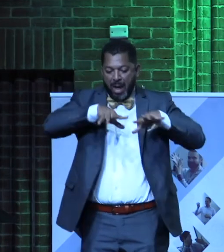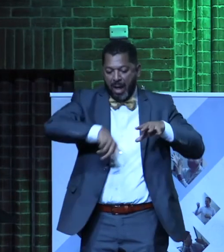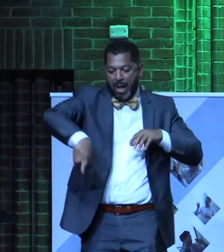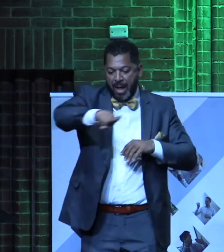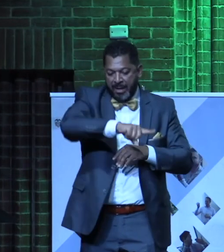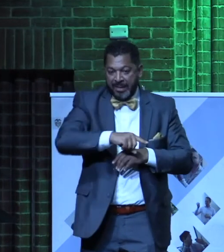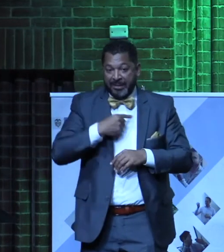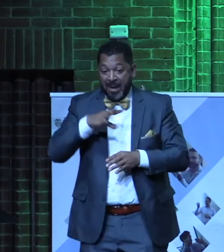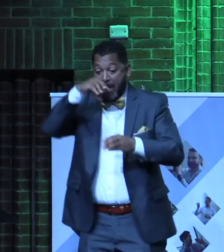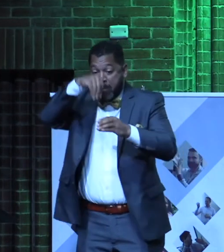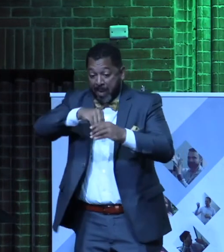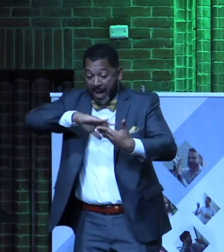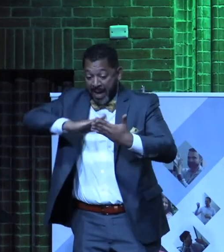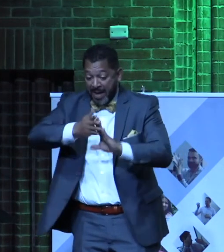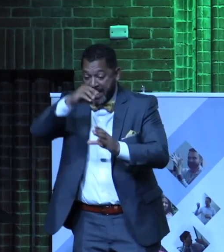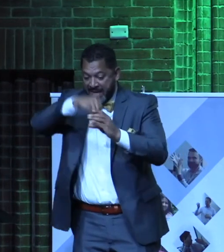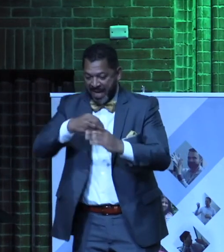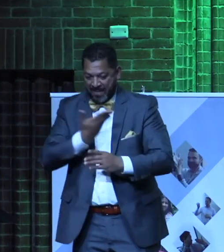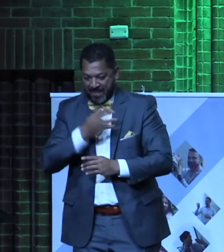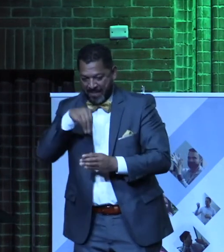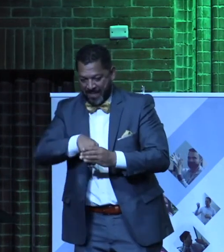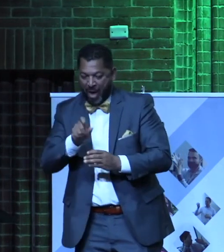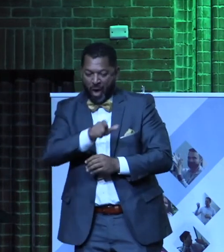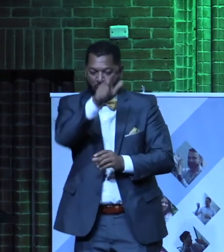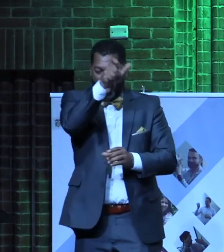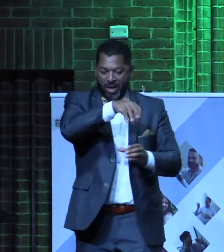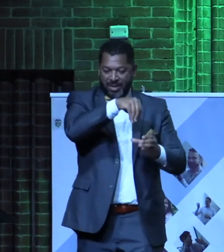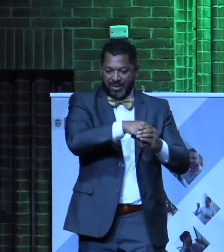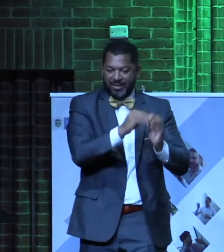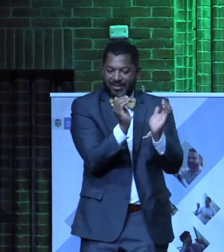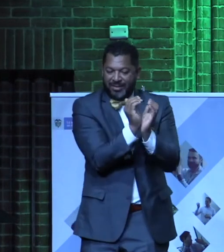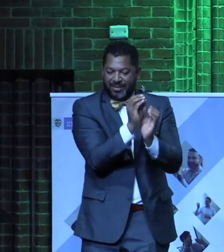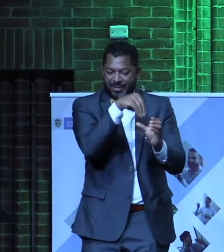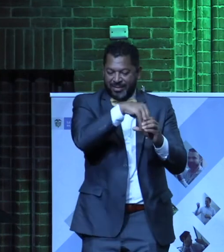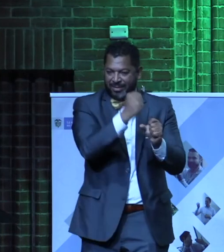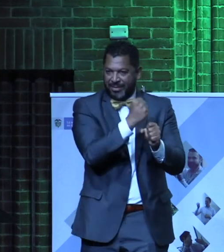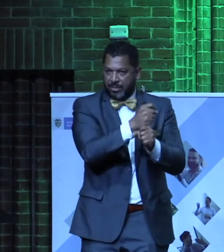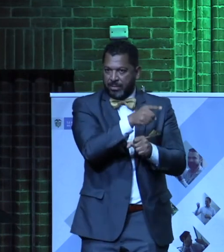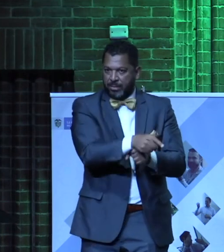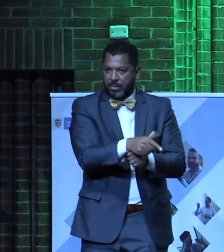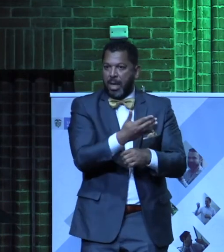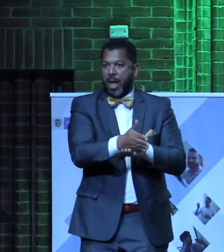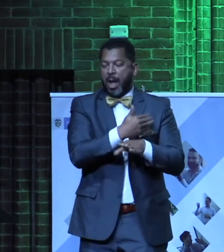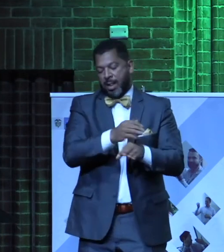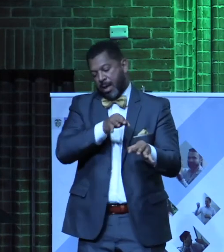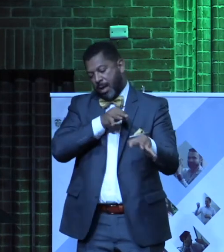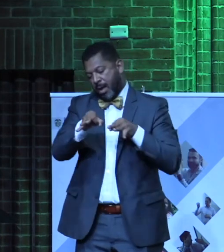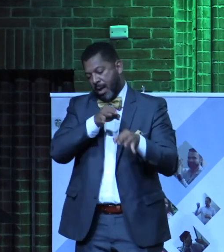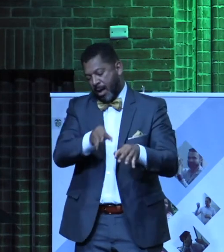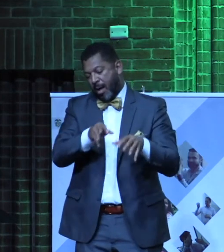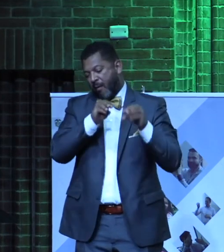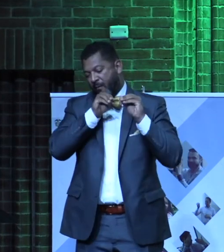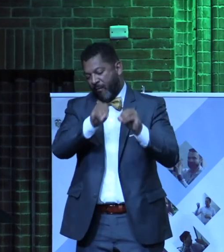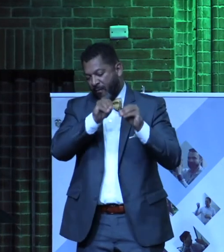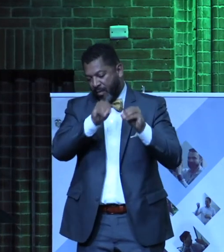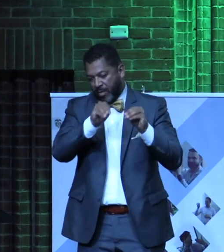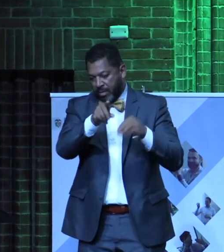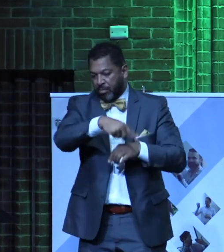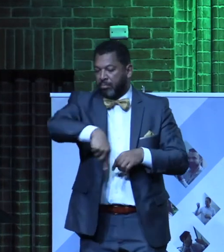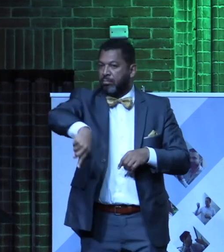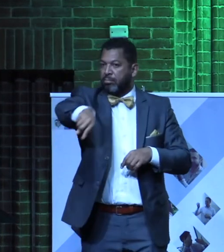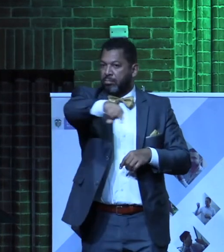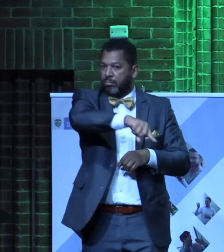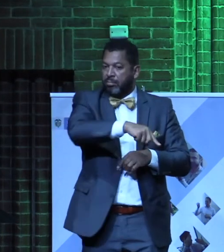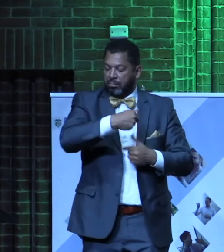madres comunitarias que una vez, o agentes educativos de CDI, que cuando recibieron la formación decidieron